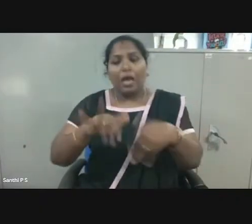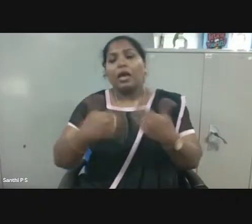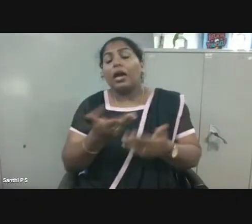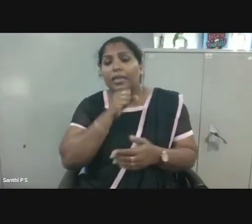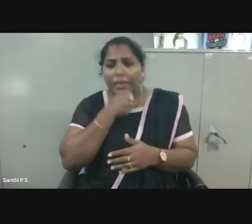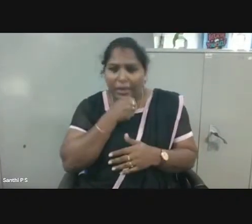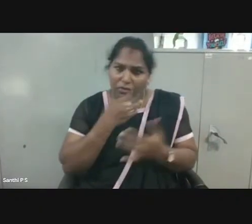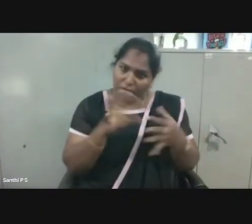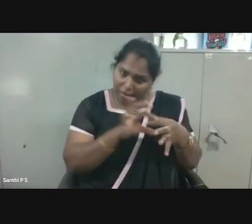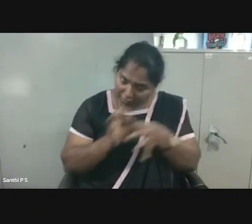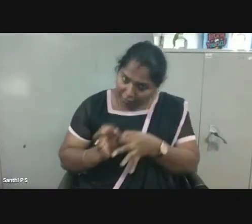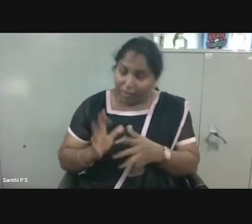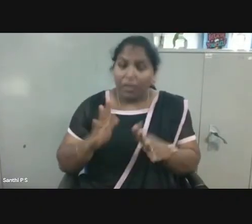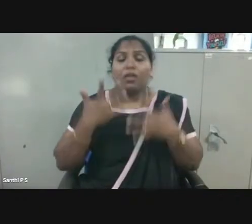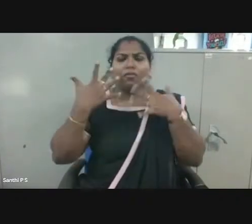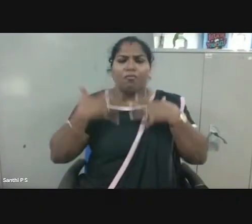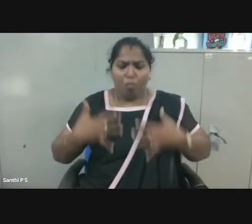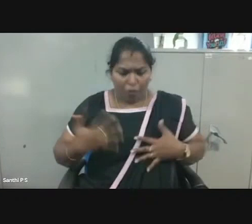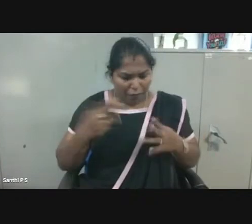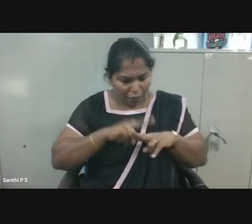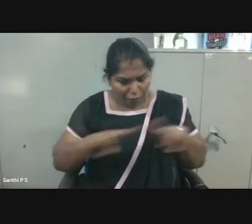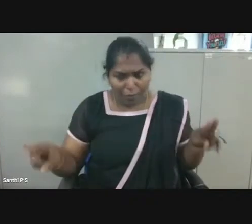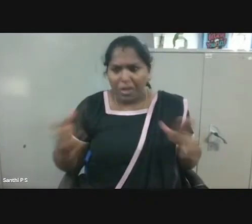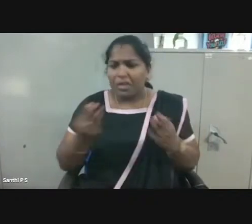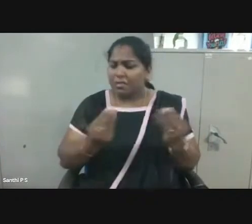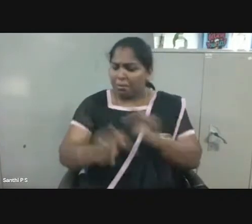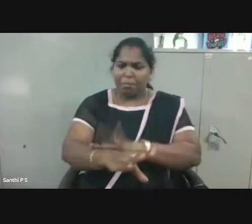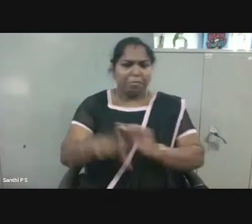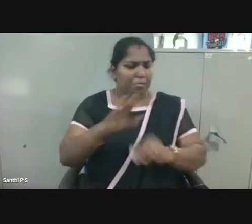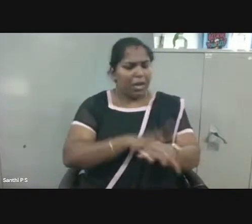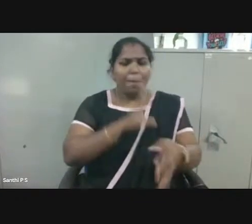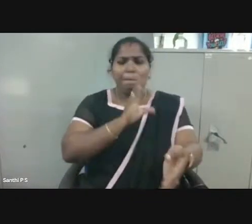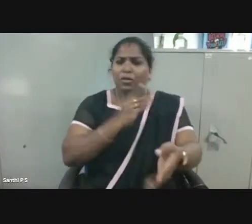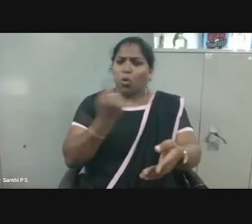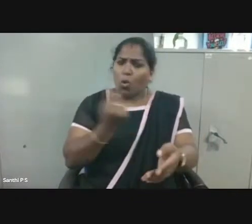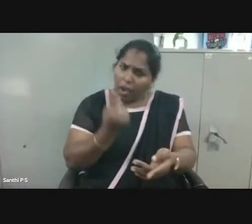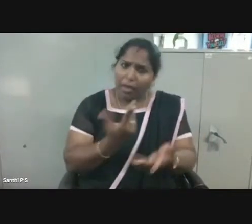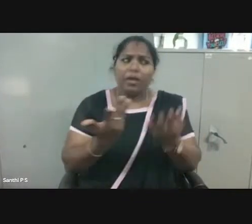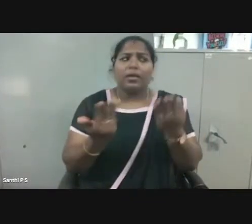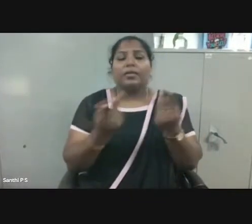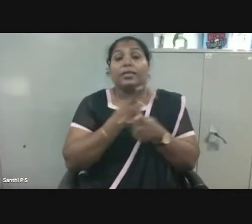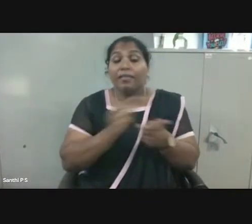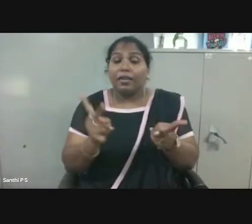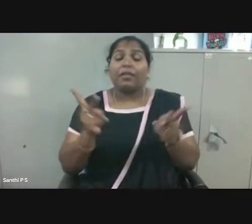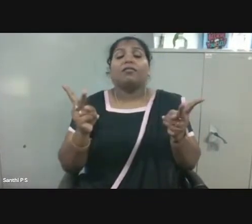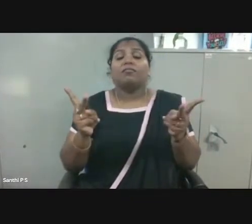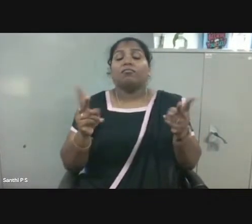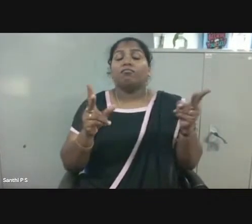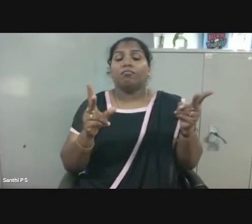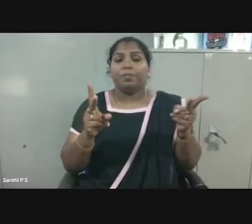തുടങ്ങുന്നു, ചിലത് ദേഹം മുഴുവനുള്ള മസിലിനെ ബാധിക്കുന്നു, ചിലത് കൈയിന്റെ മസിലുകളെ മാത്രമേ ബാധിക്കുന്നു. അങ്ങനെ പലതരത്തിലുള്ള